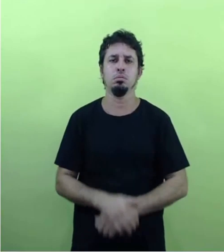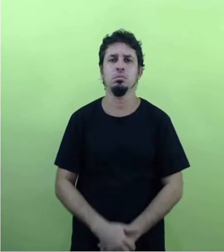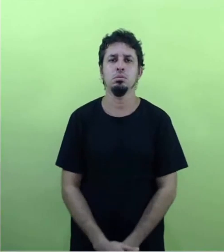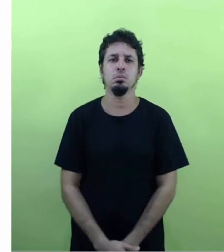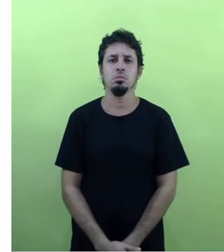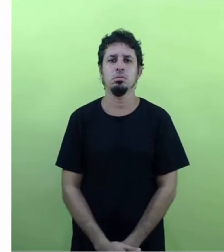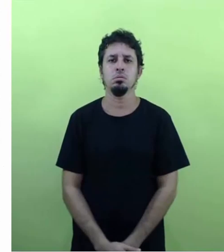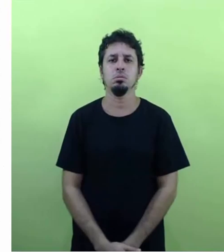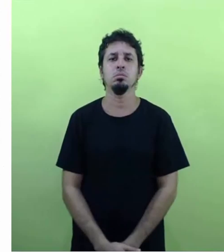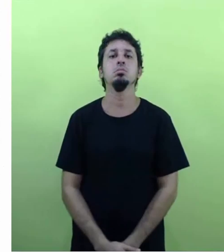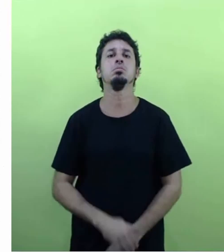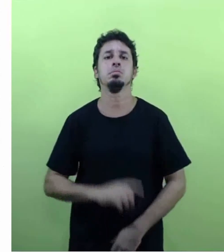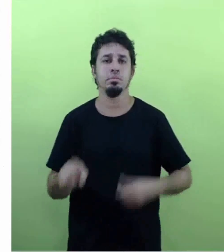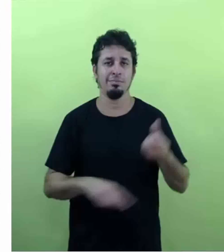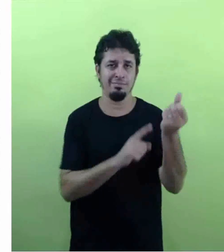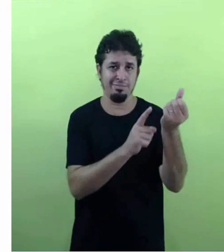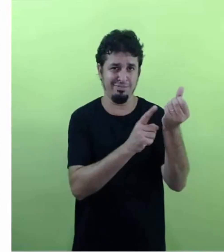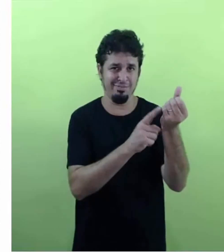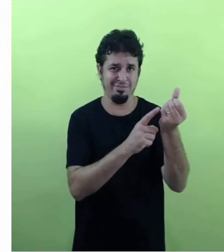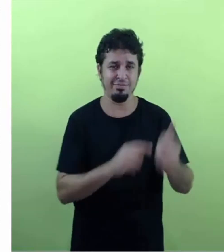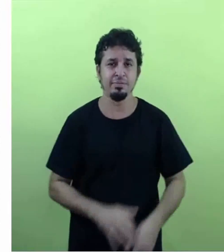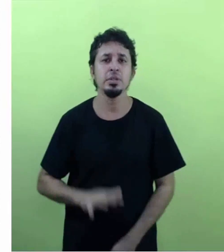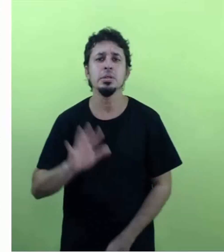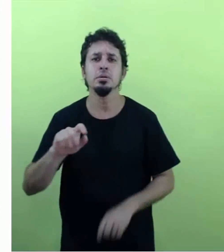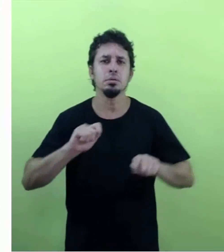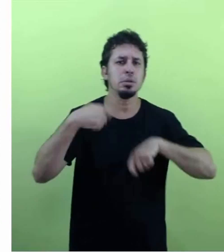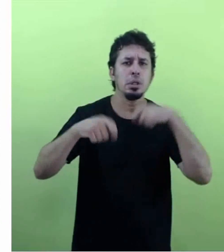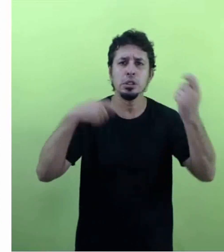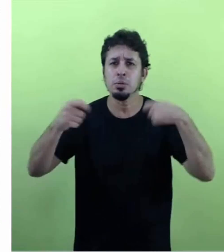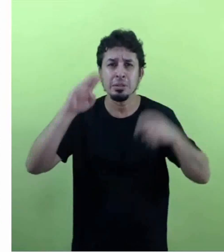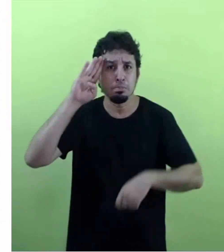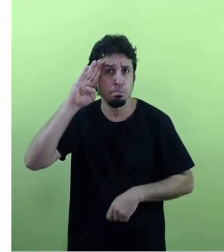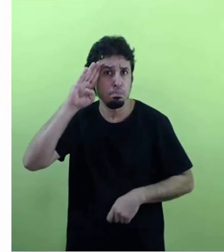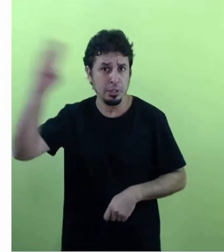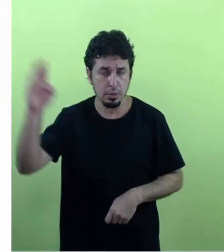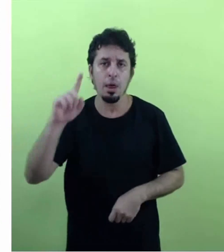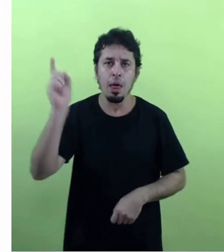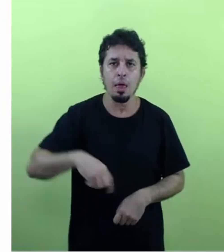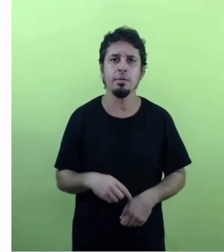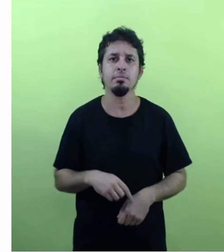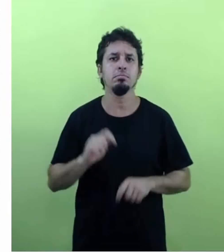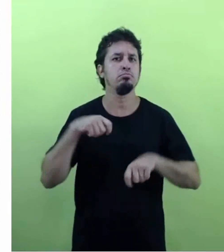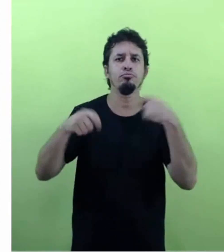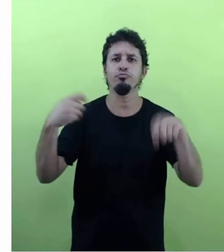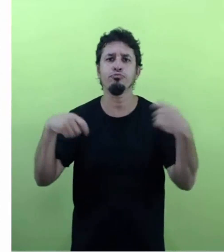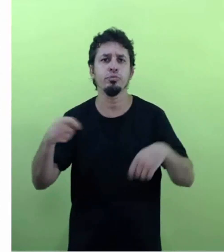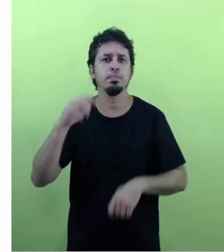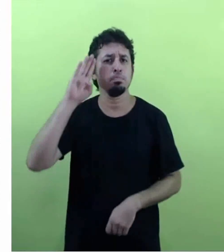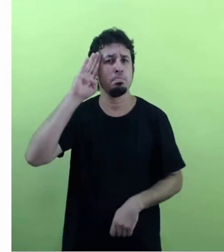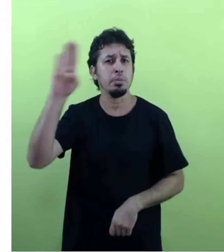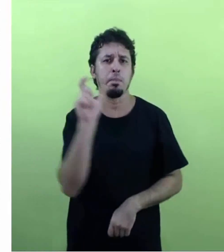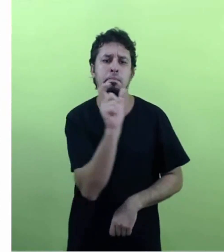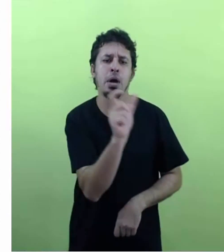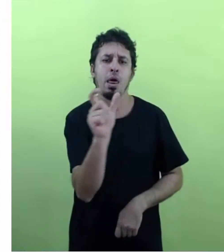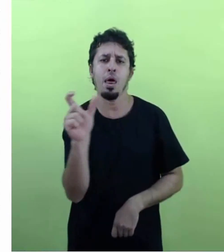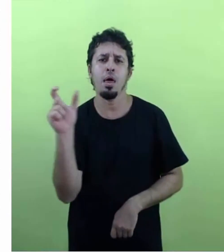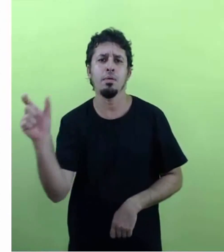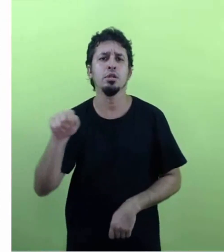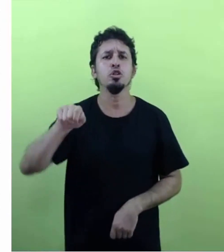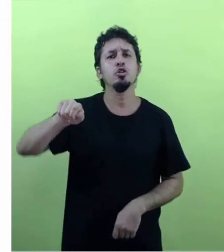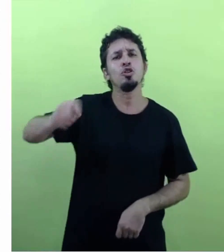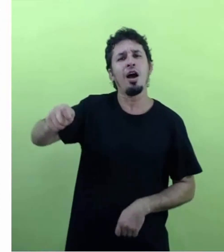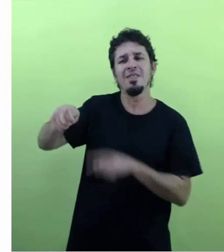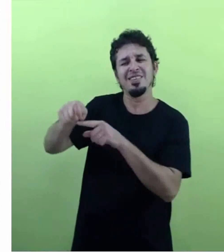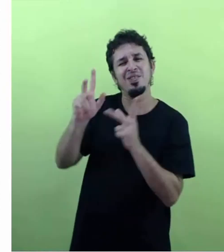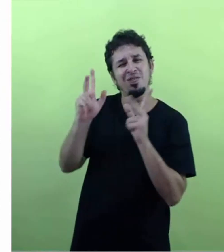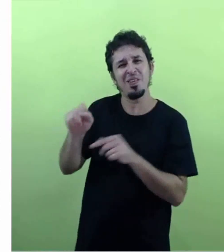pausa. 6. Sinais principais são os sinais principais palavras-chave que compõem o